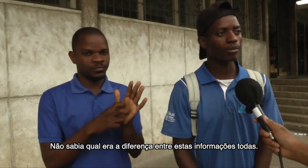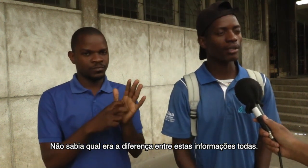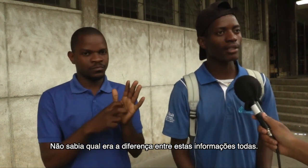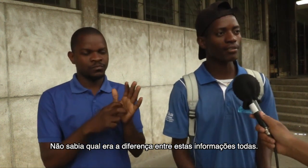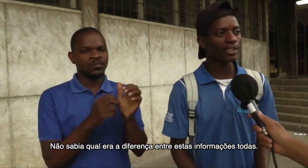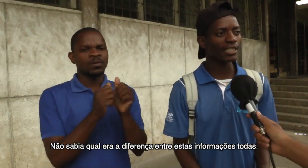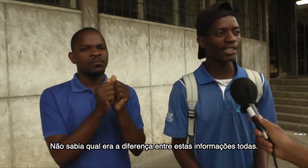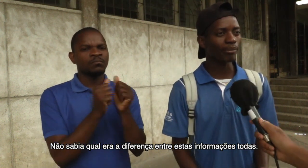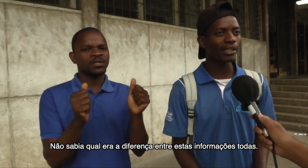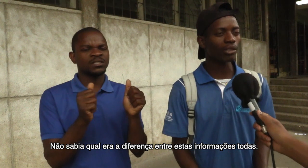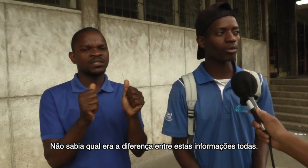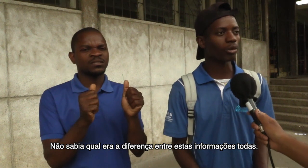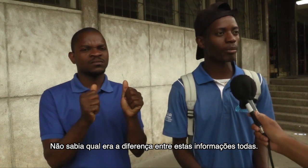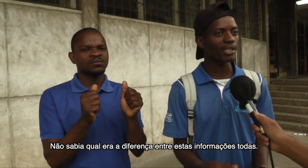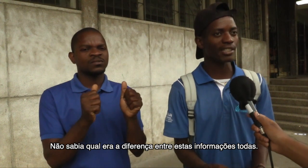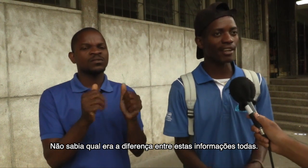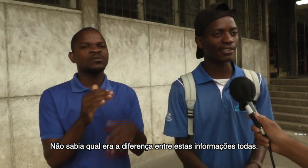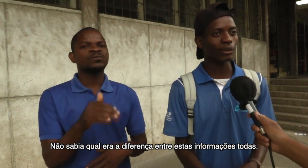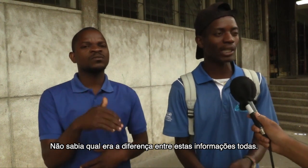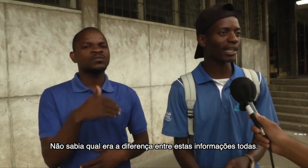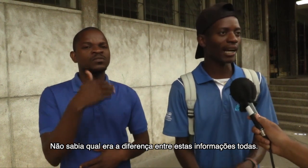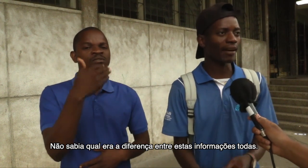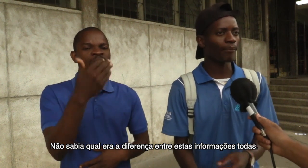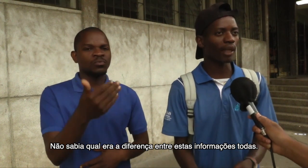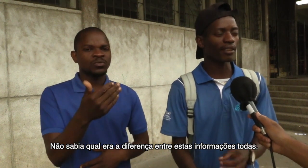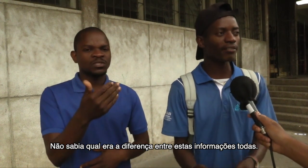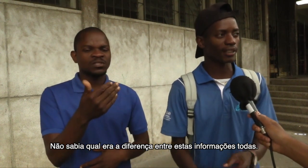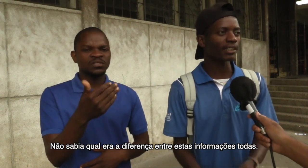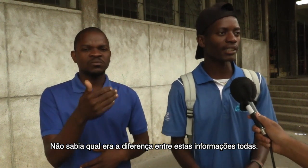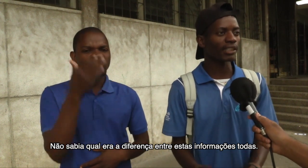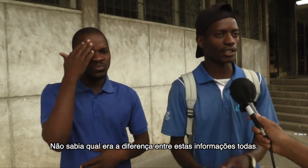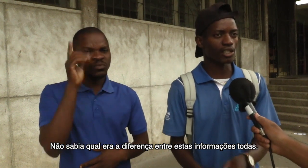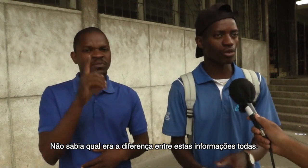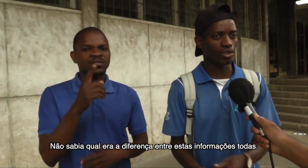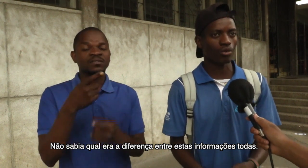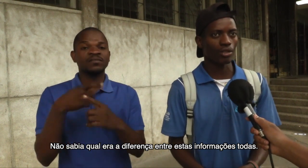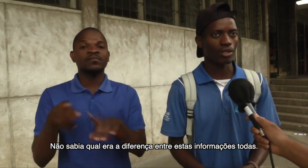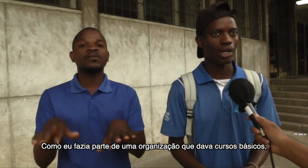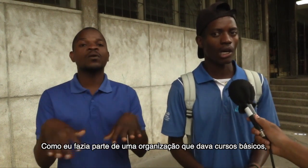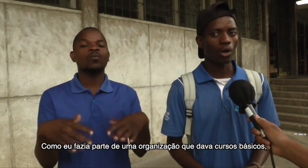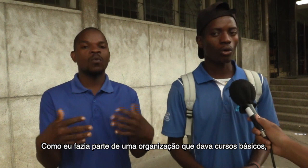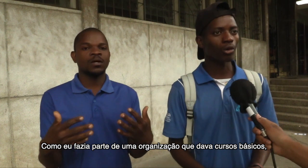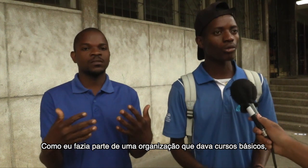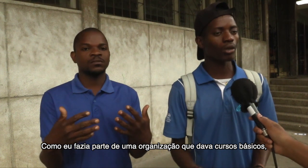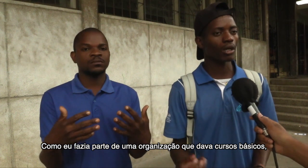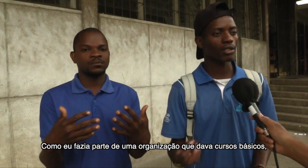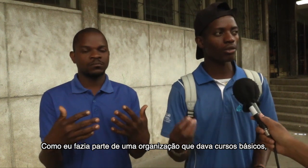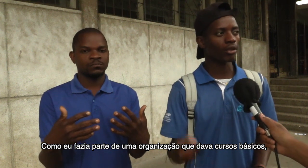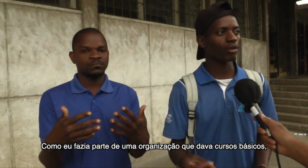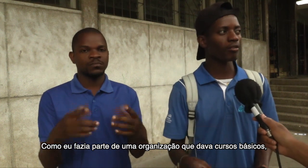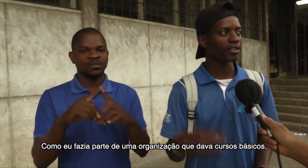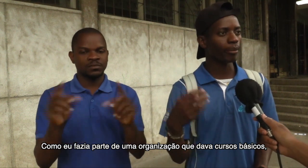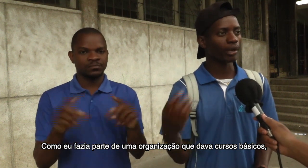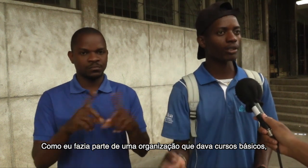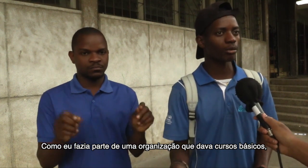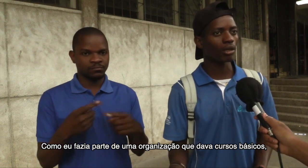eu não sabia, defini exatamente, não imaginava qual é a diferença entre essas coisas todas. Como, sendo